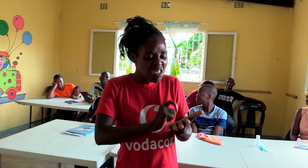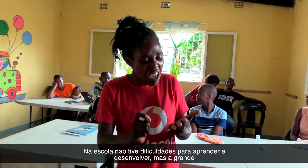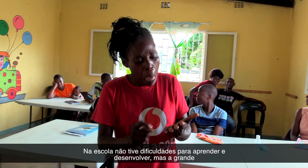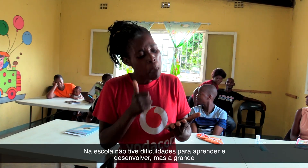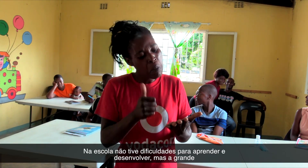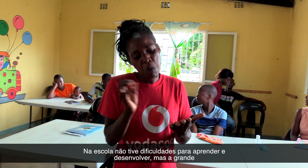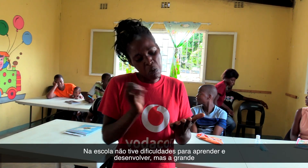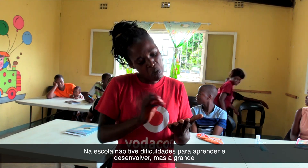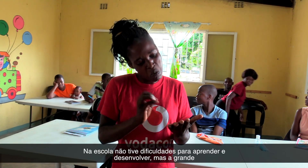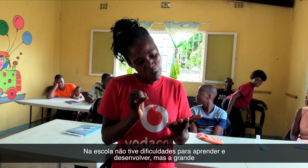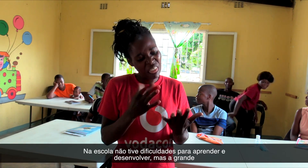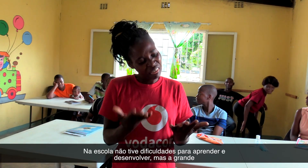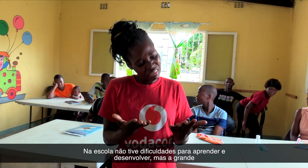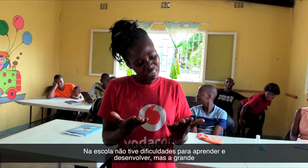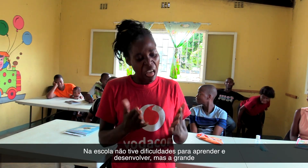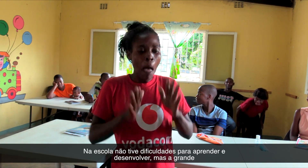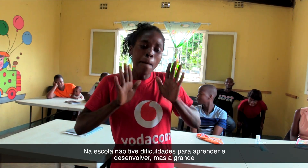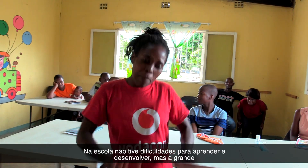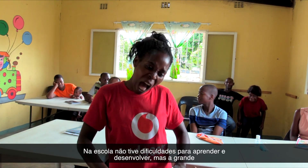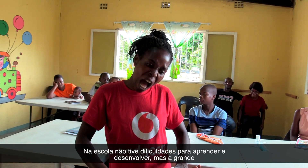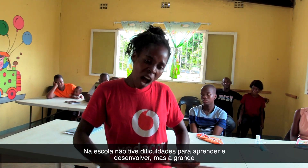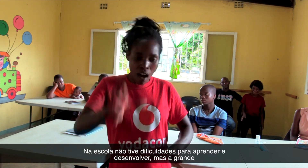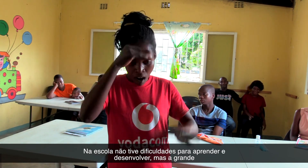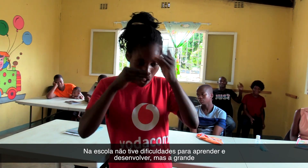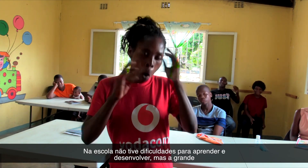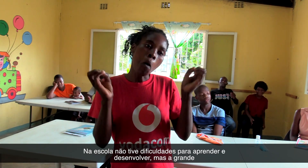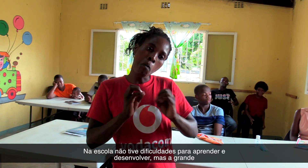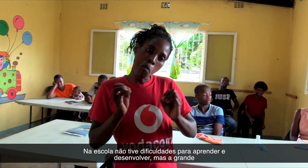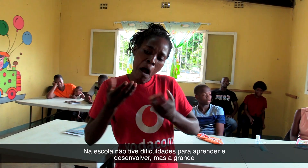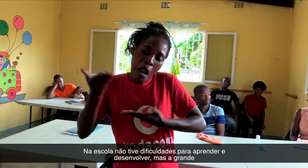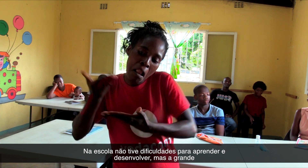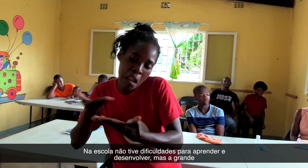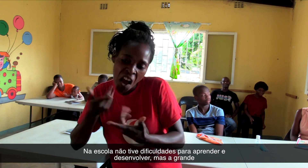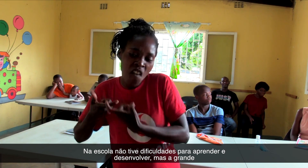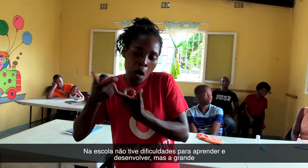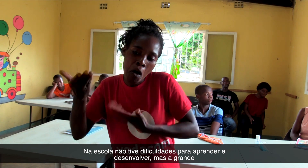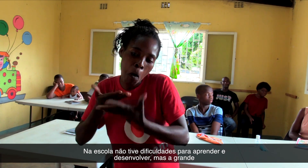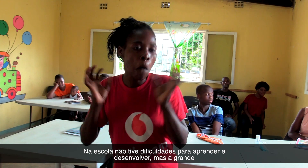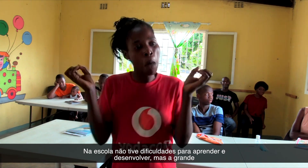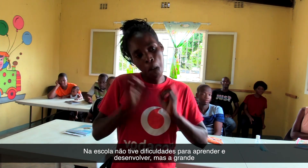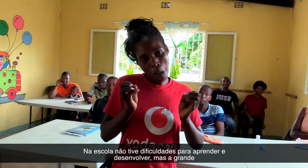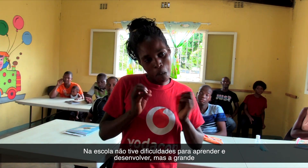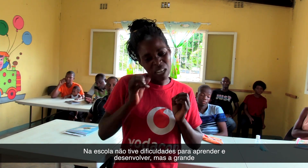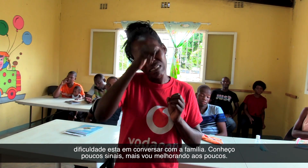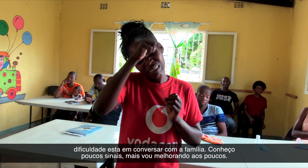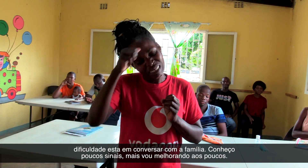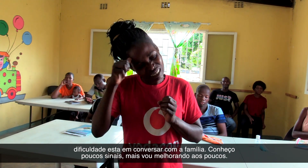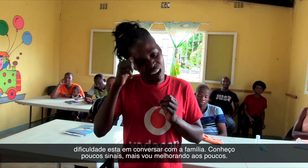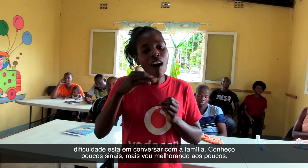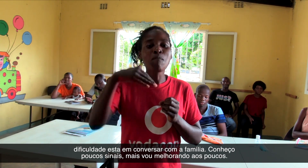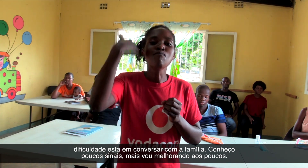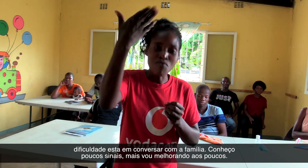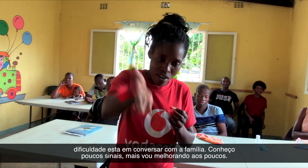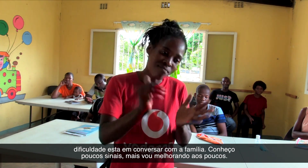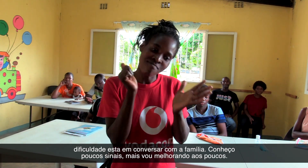Na escola, não tive dificuldades para aprender e desenvolver, mas a grande dificuldade está em conversar com a